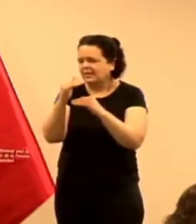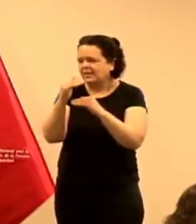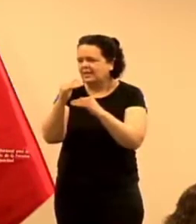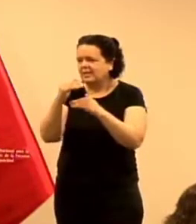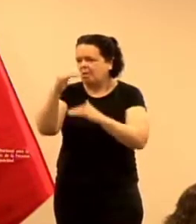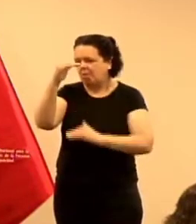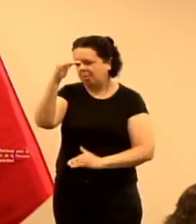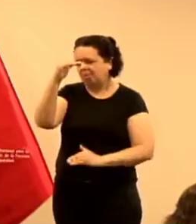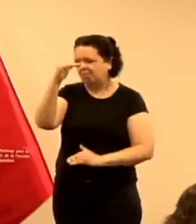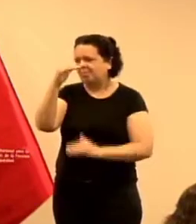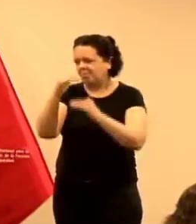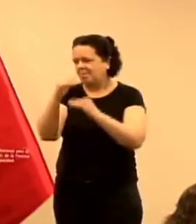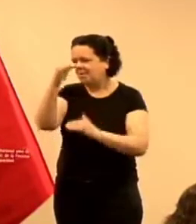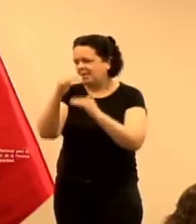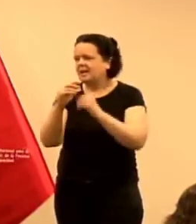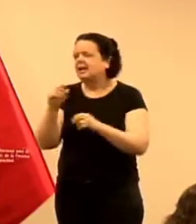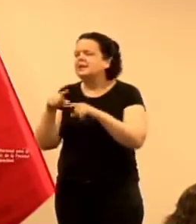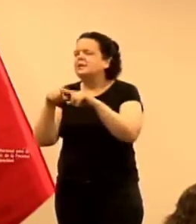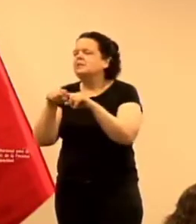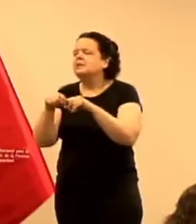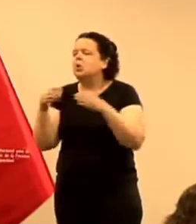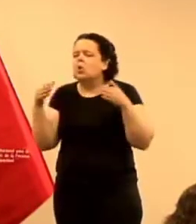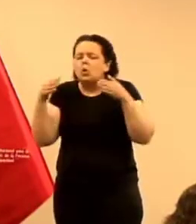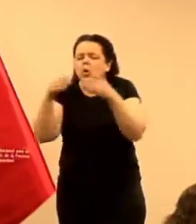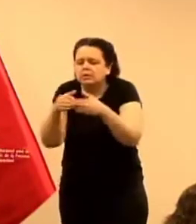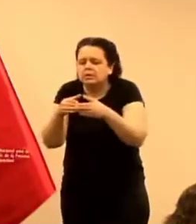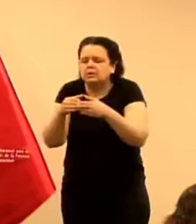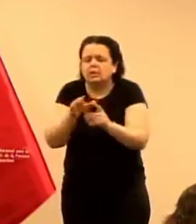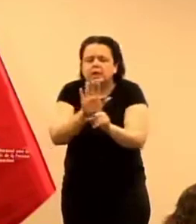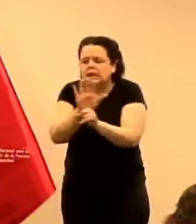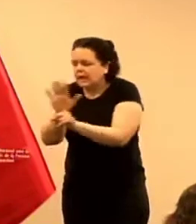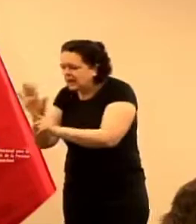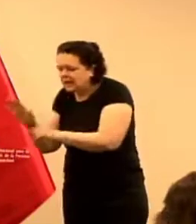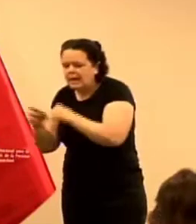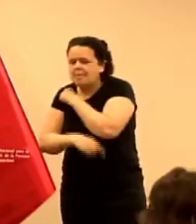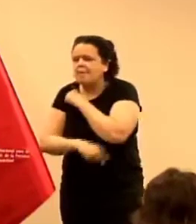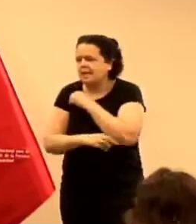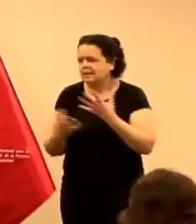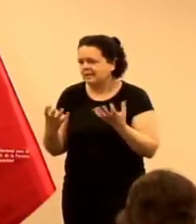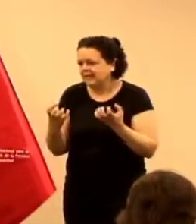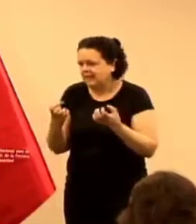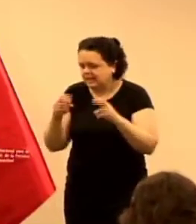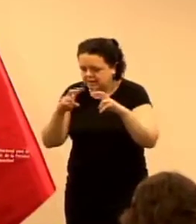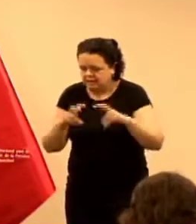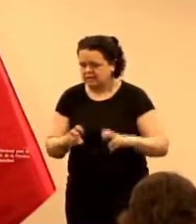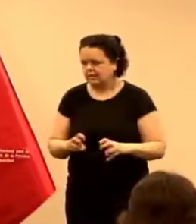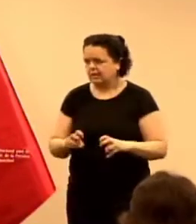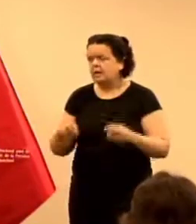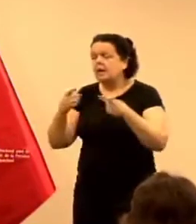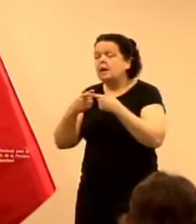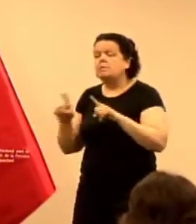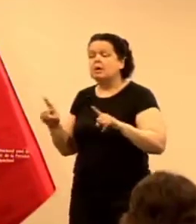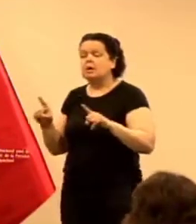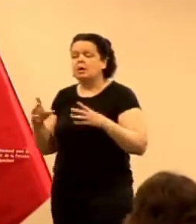oportuno en comparación o dependiendo del objetivo que tiene a la hora de realizar los datos. Sin embargo, en tema